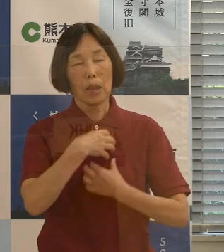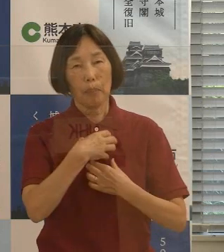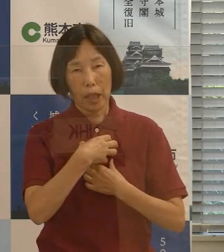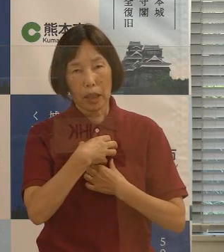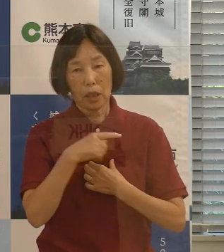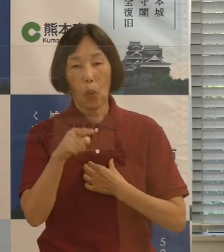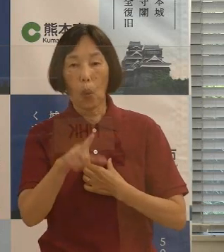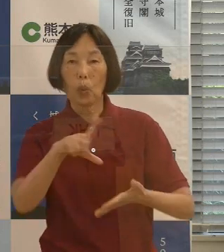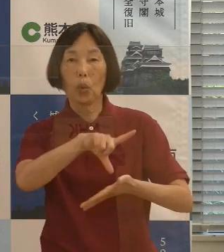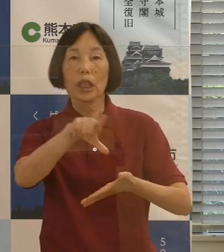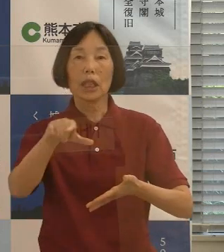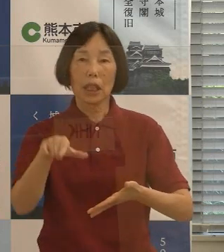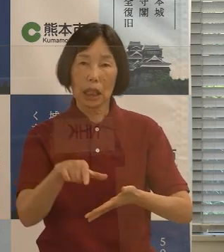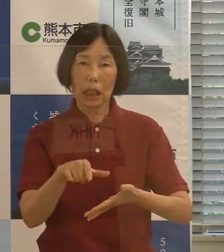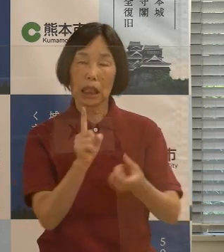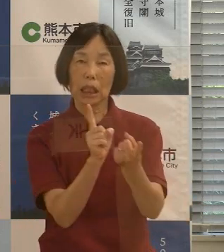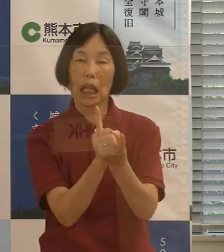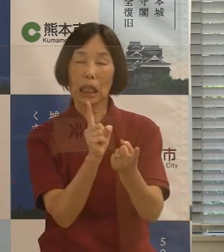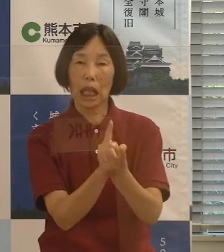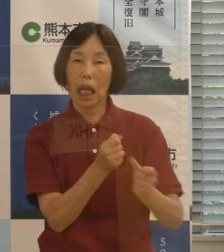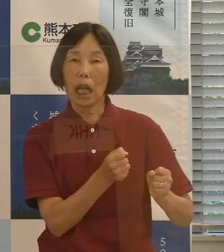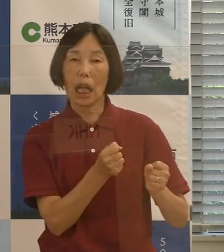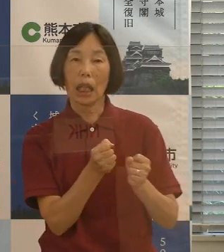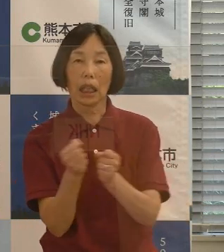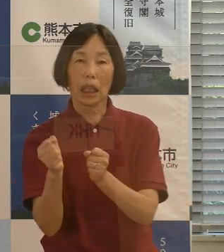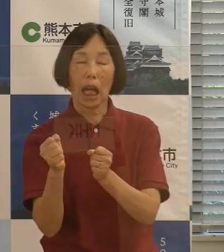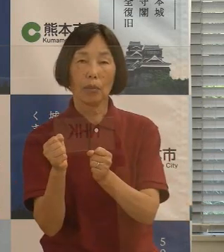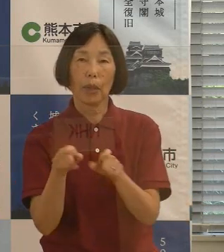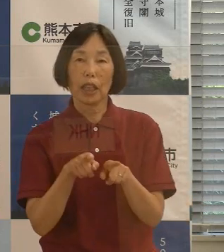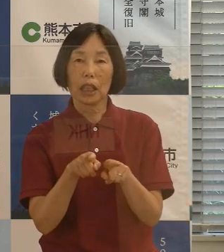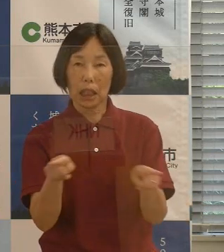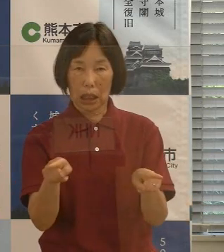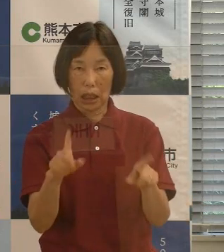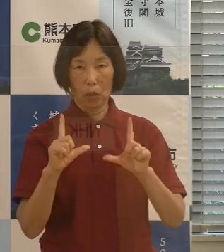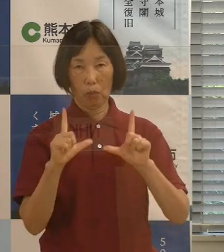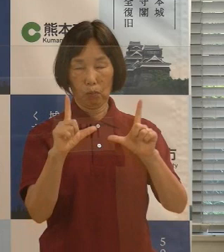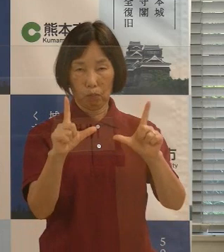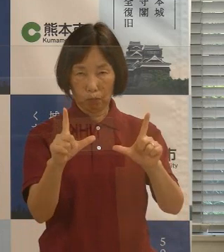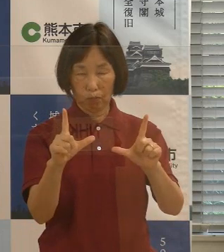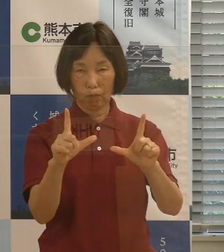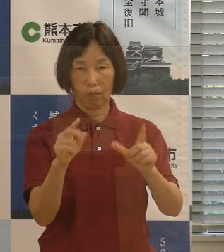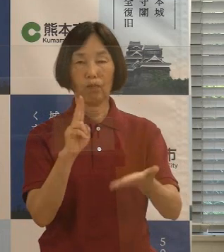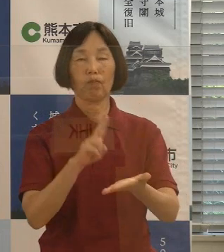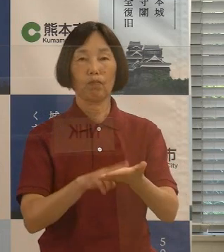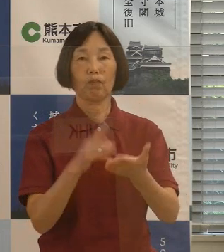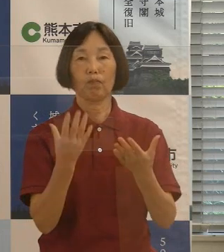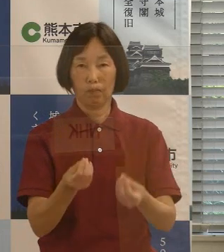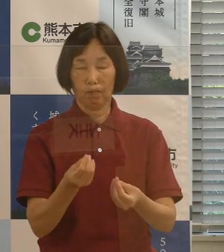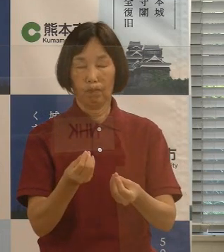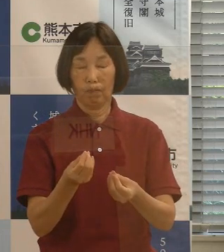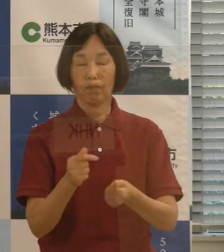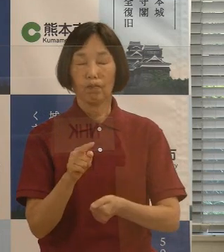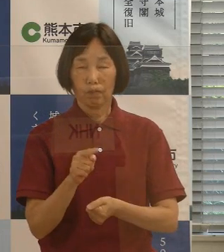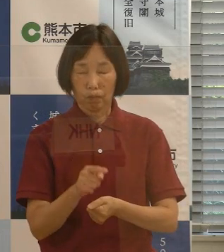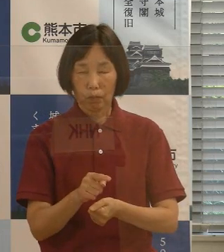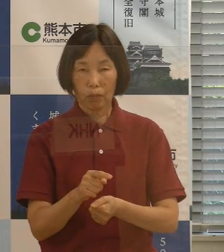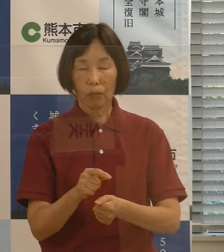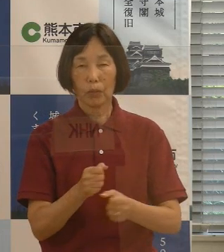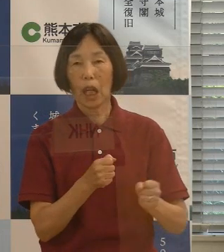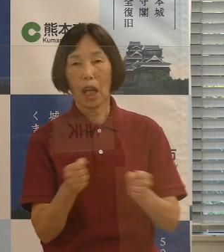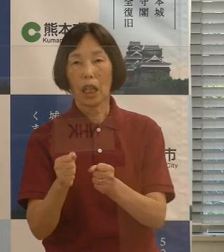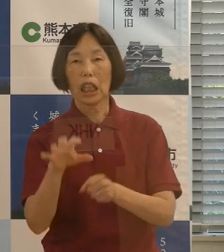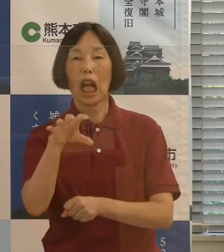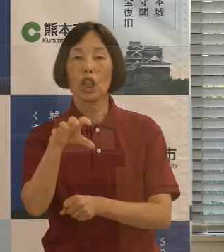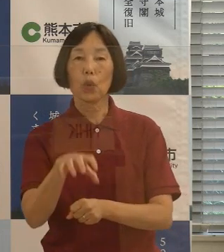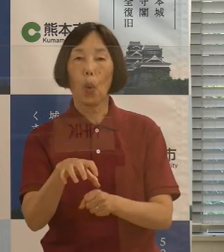域に対しまして避難指示を発令することといたしました。避難指示発令に伴う避難所開設につき